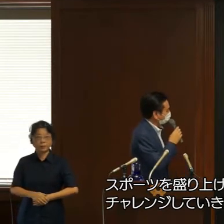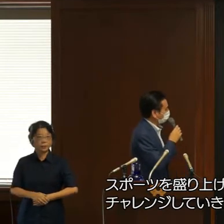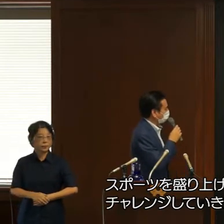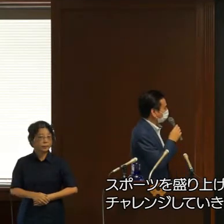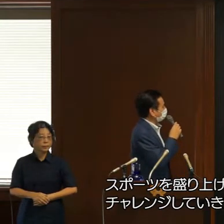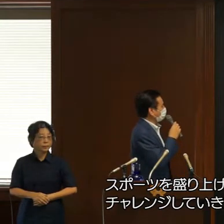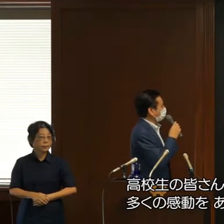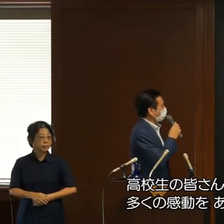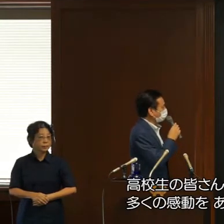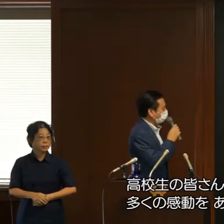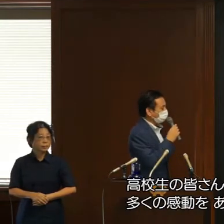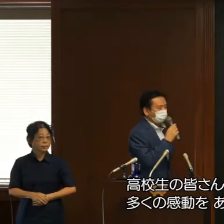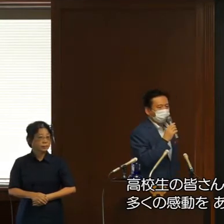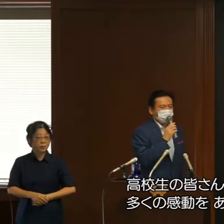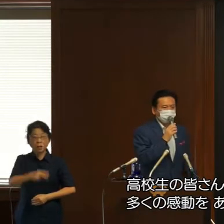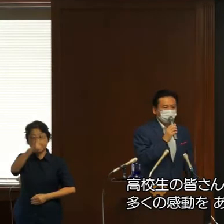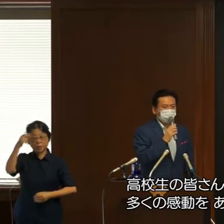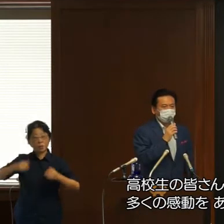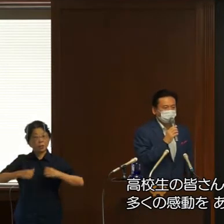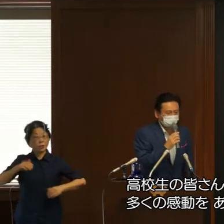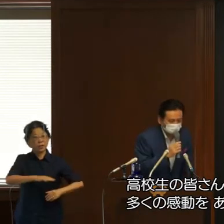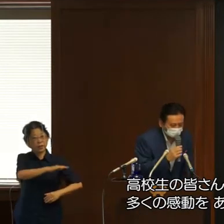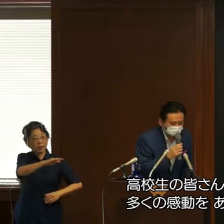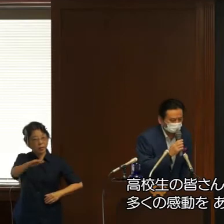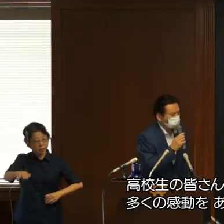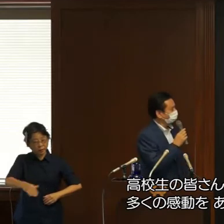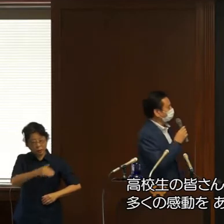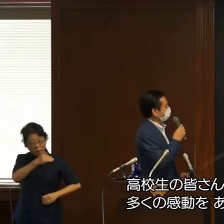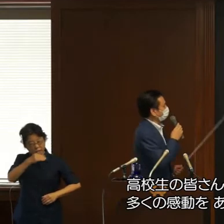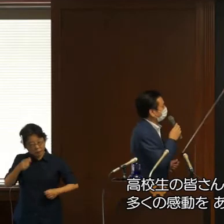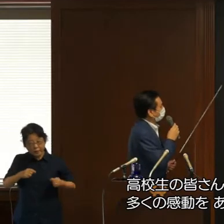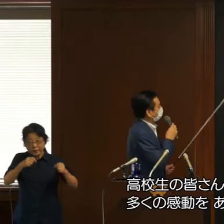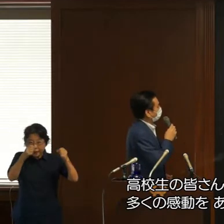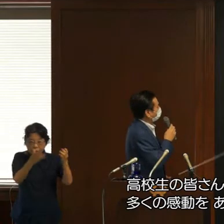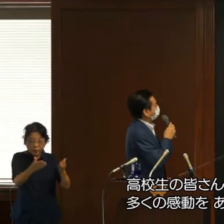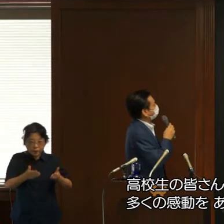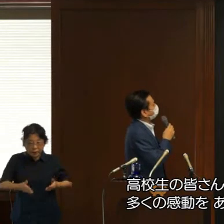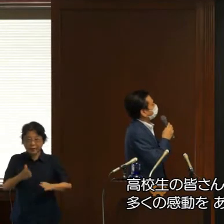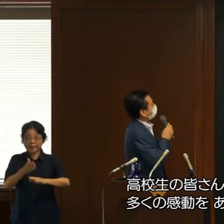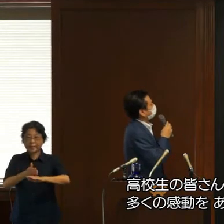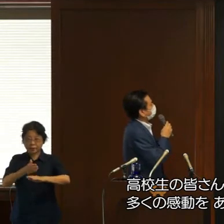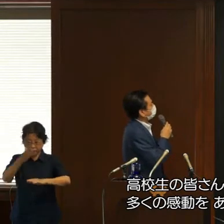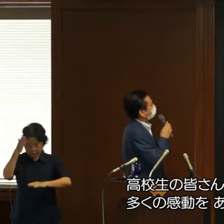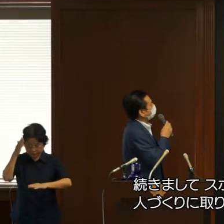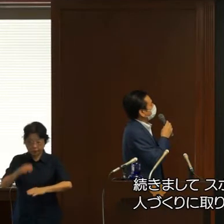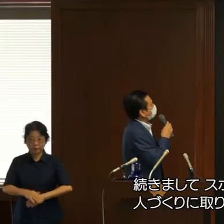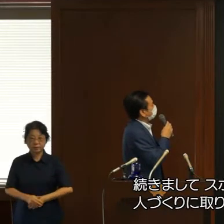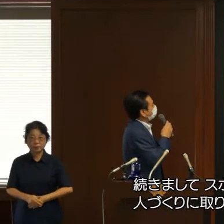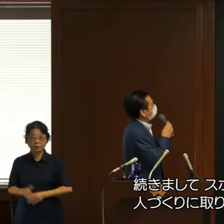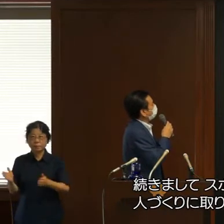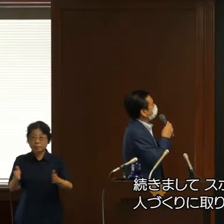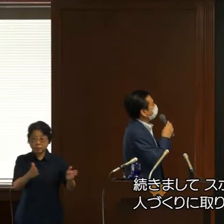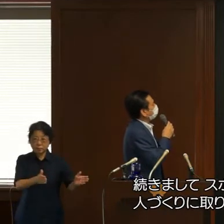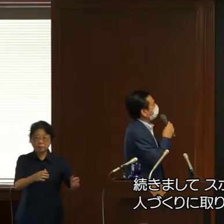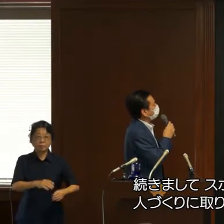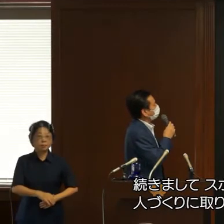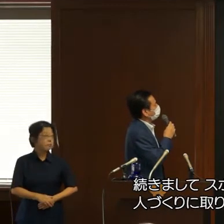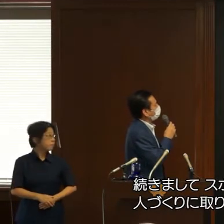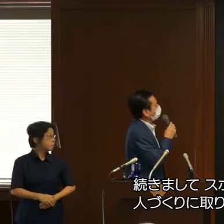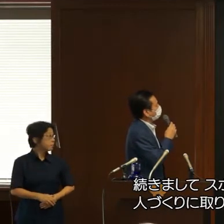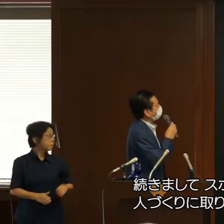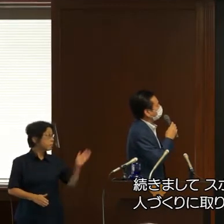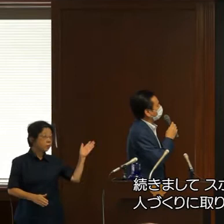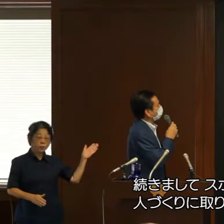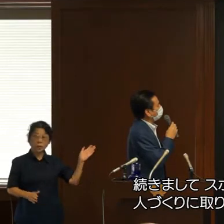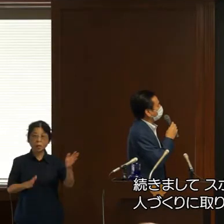レンジしていきたいと思います。高校生の皆さん、多くの感動をありがとうございました。はい。 じゃあ続きまして、スポーツの